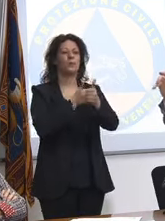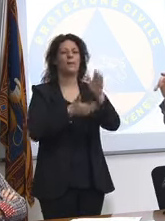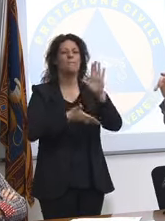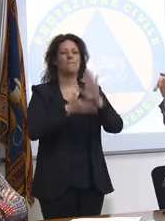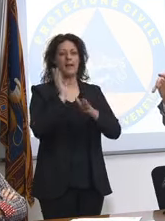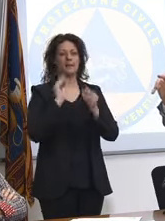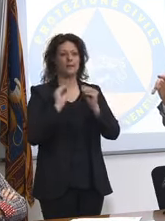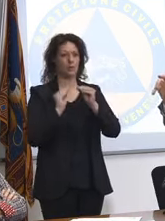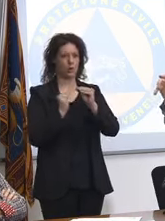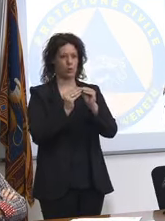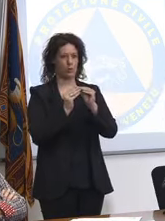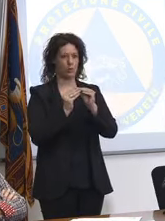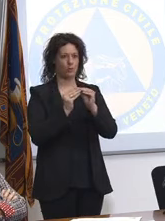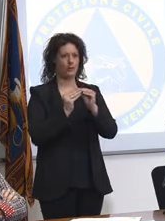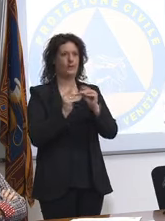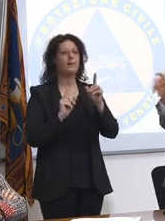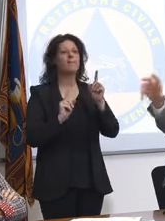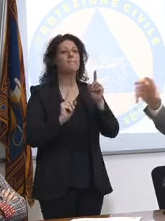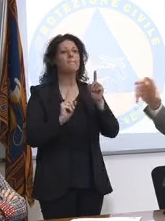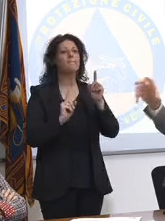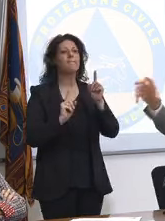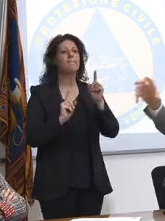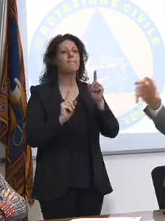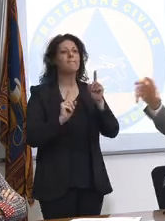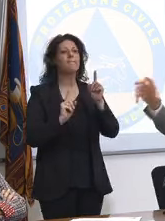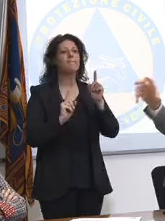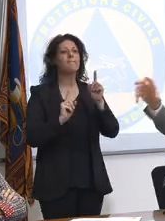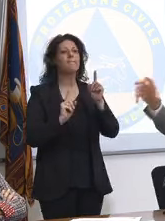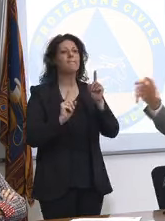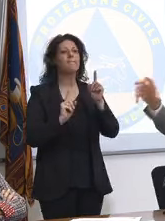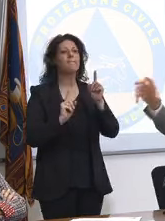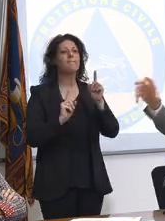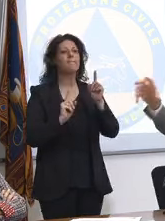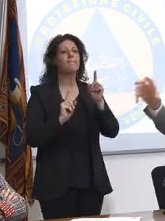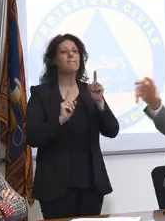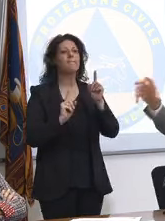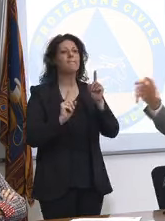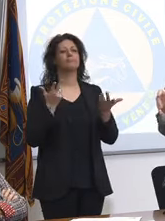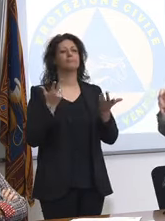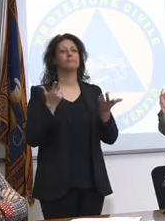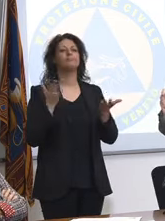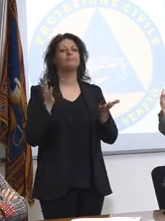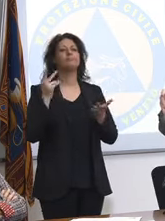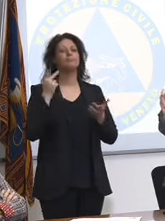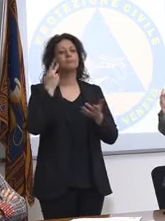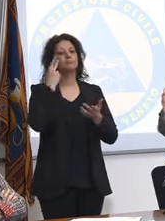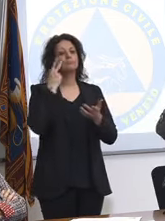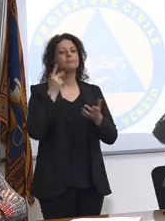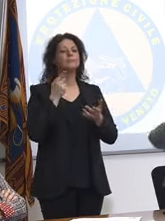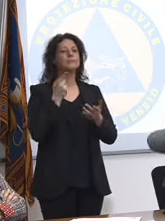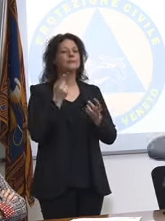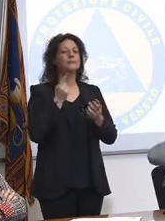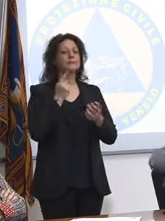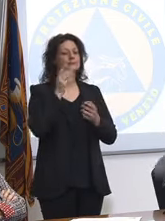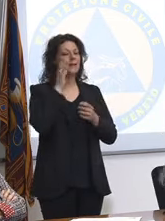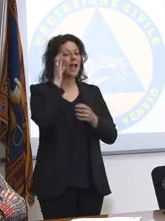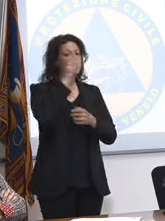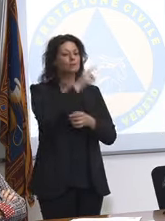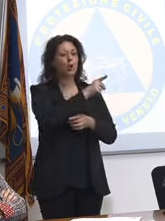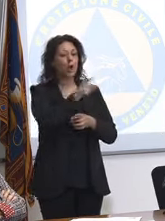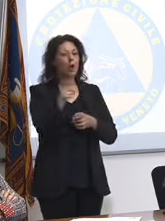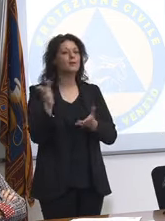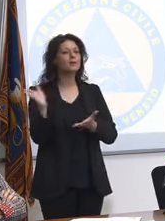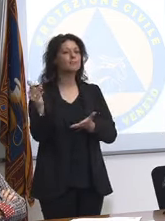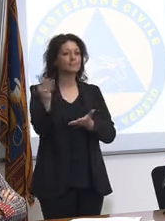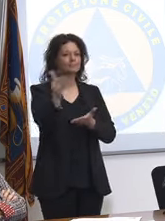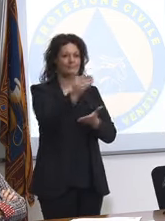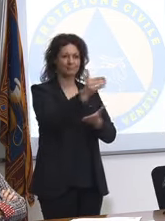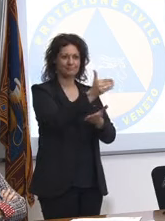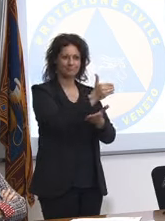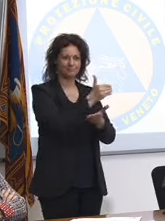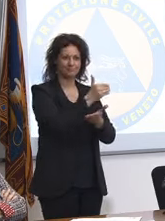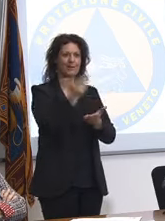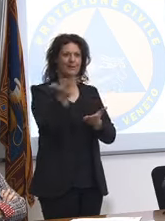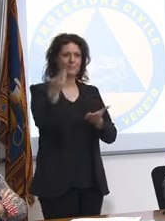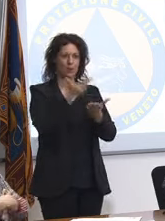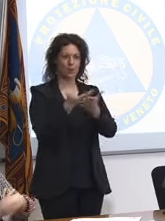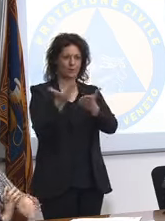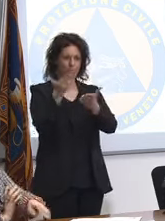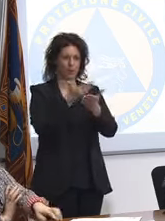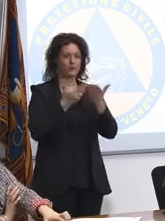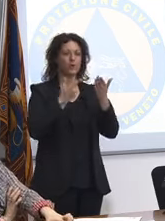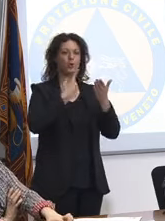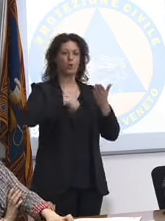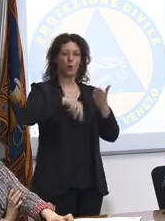prima indicazione di raccolta di tutto quello che è l'indicazione dei comparti produttivi. Dall'altro poi c'è una ricaduta, un